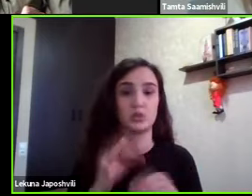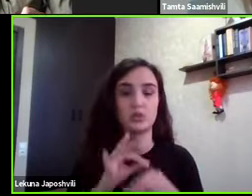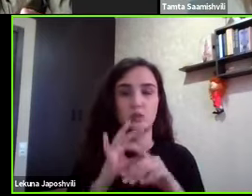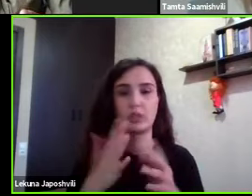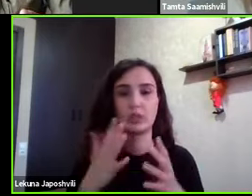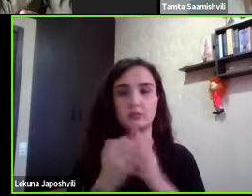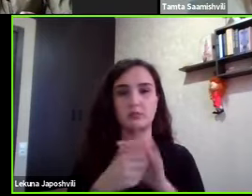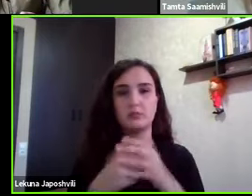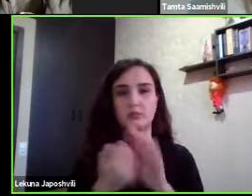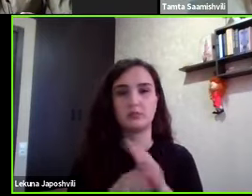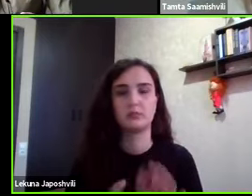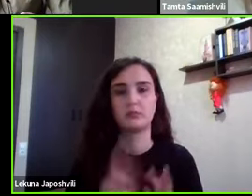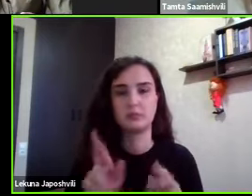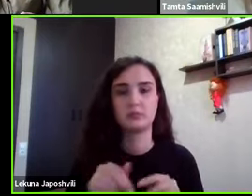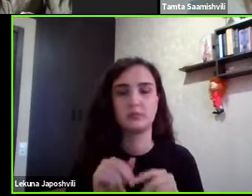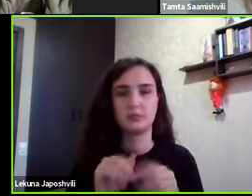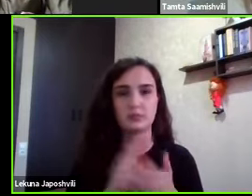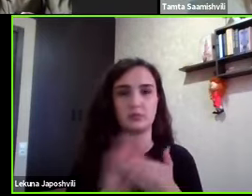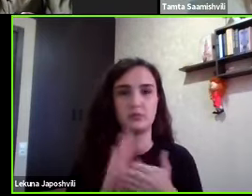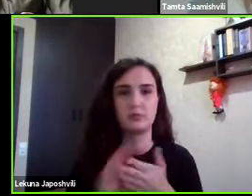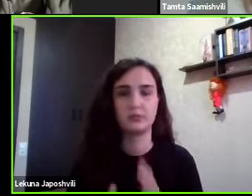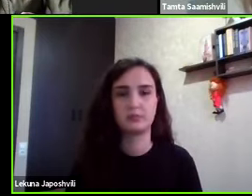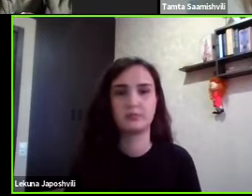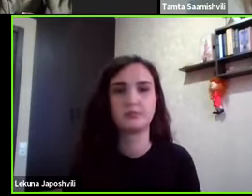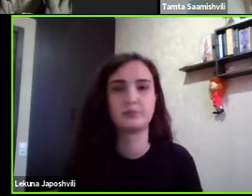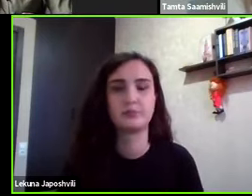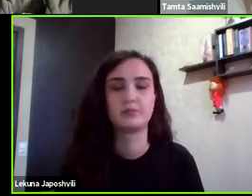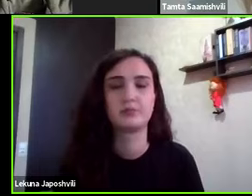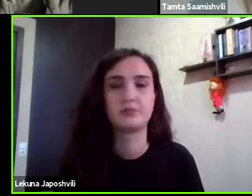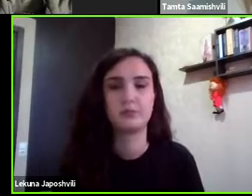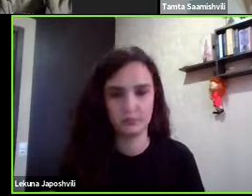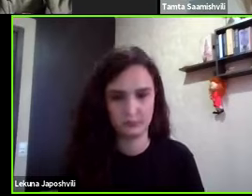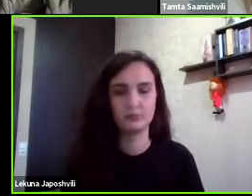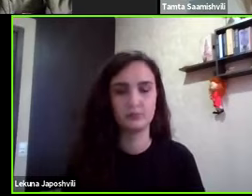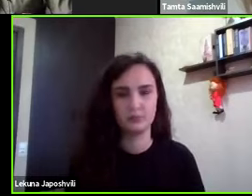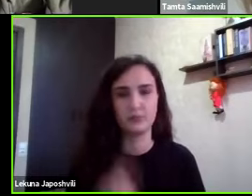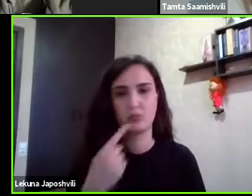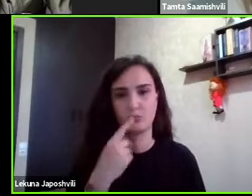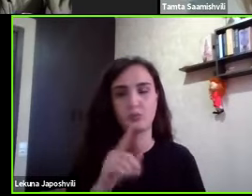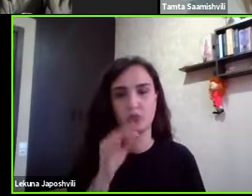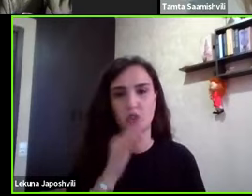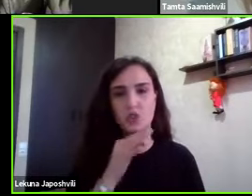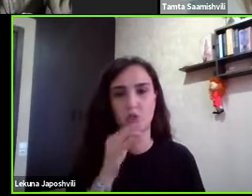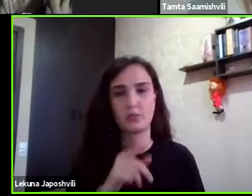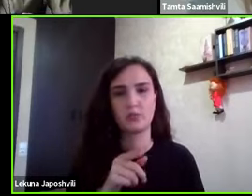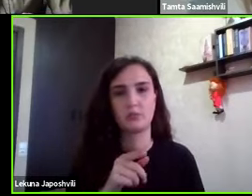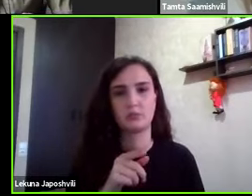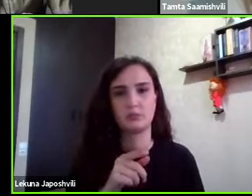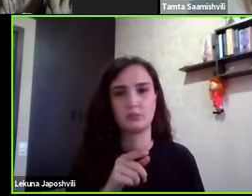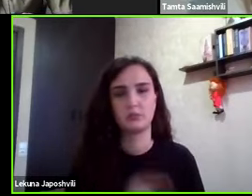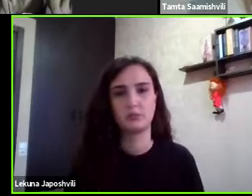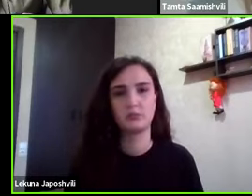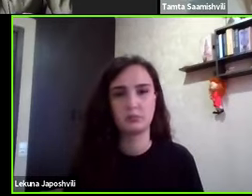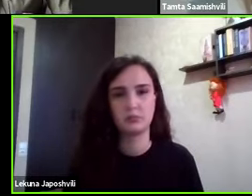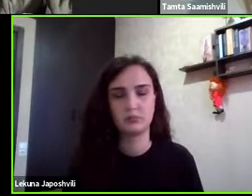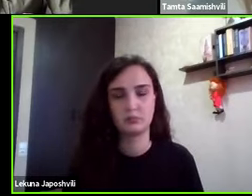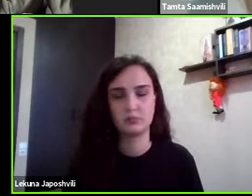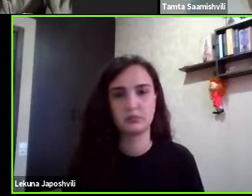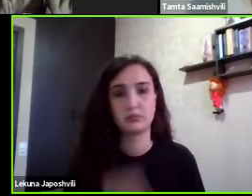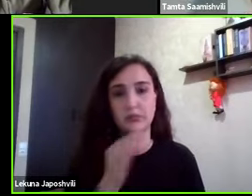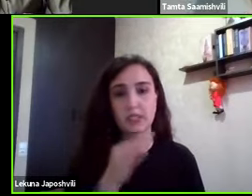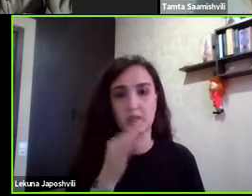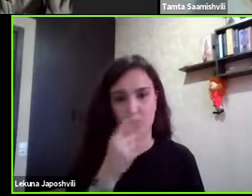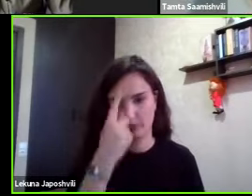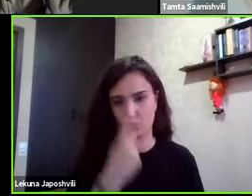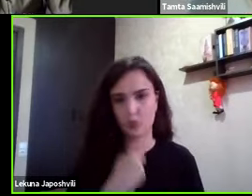ხელის დეზინფექცია და დამუშავება. ამდენად ერთმნიშვნელოვნად ვიძახით, რომ ჯერჯერობით სანამ